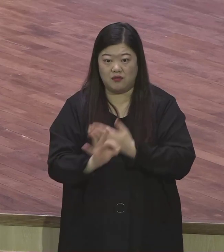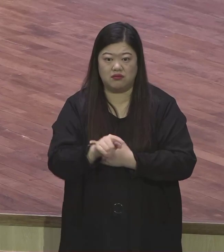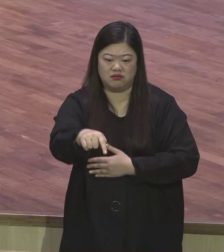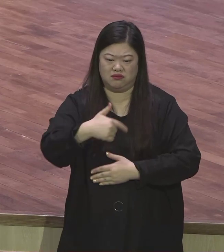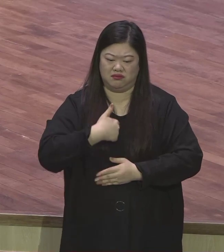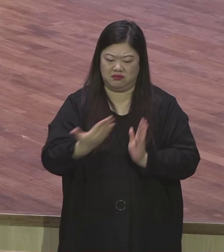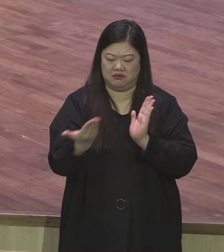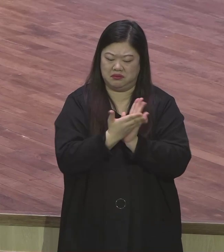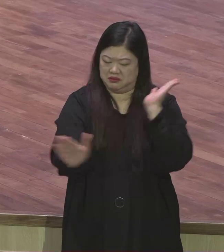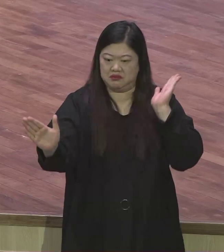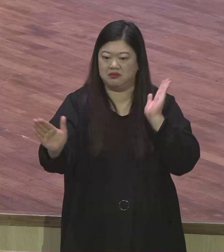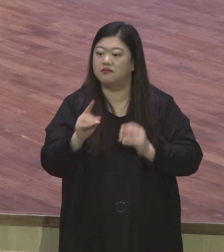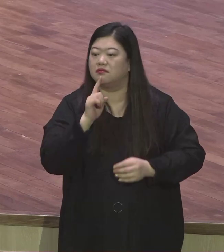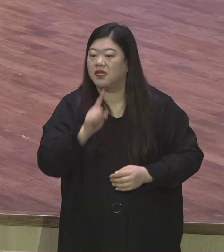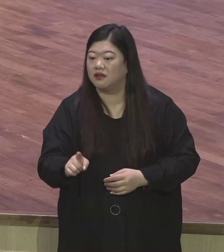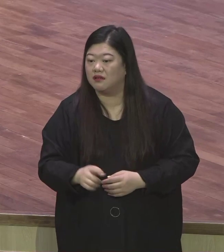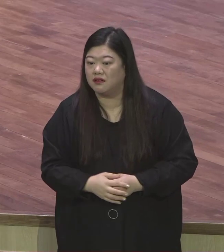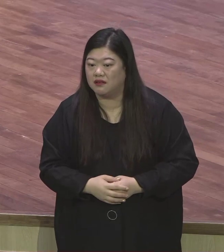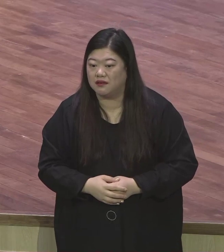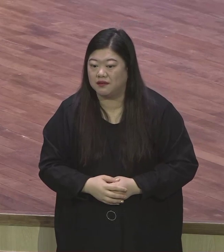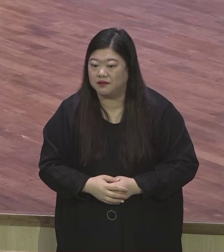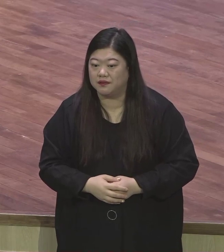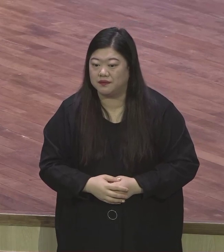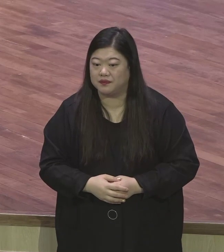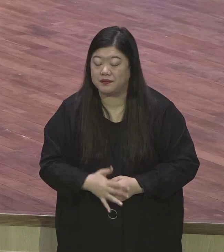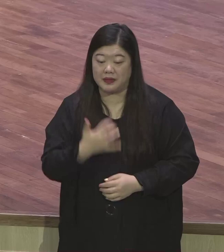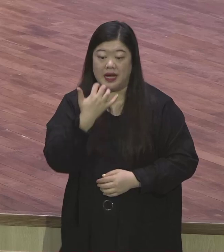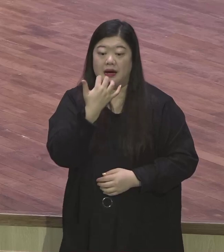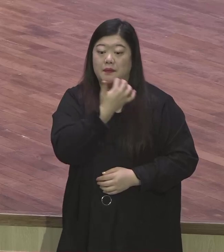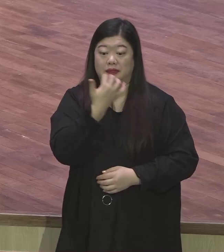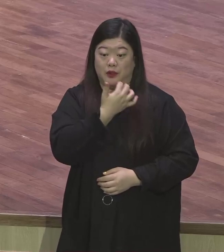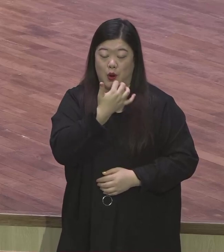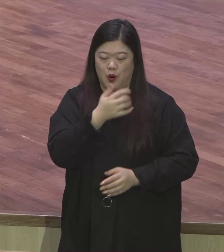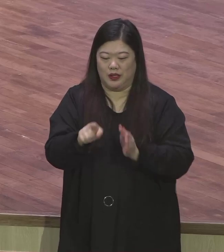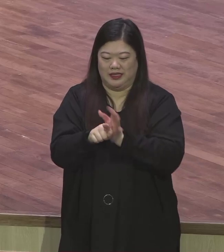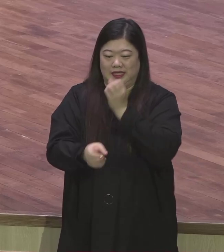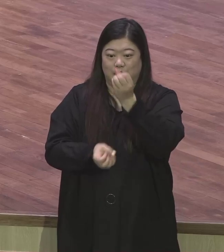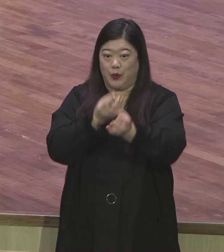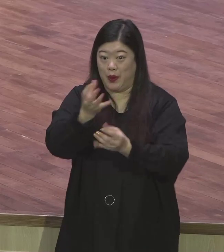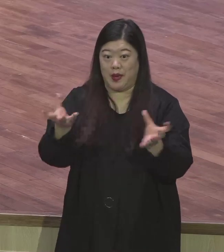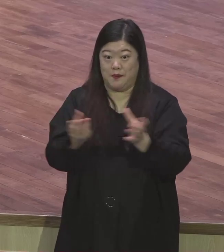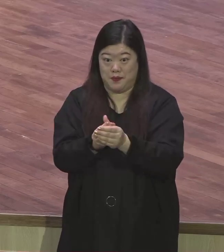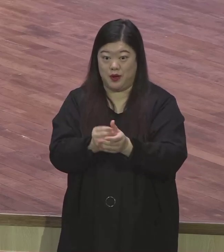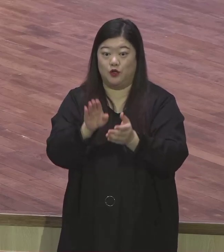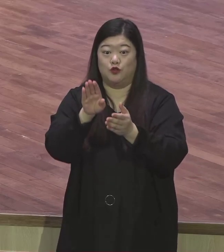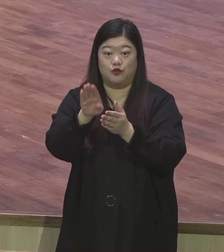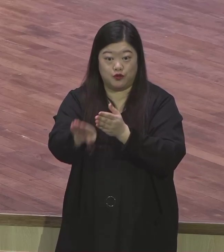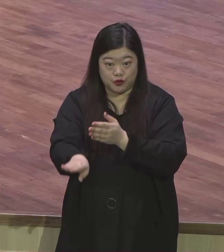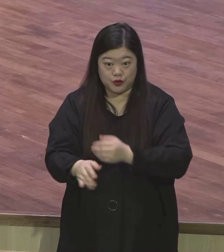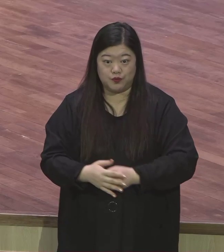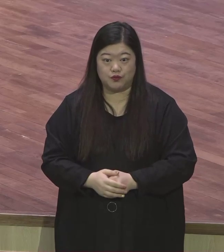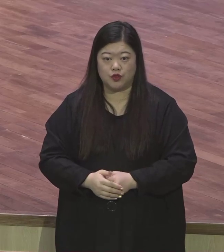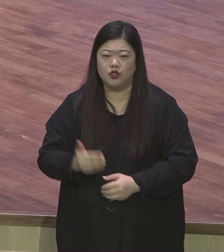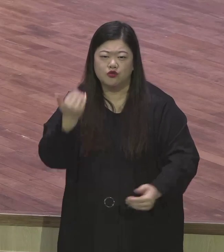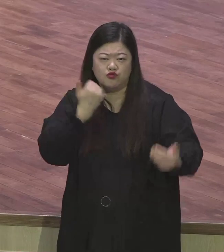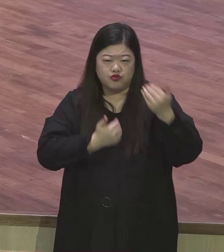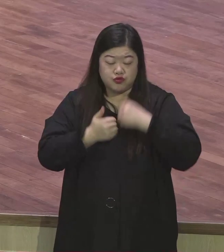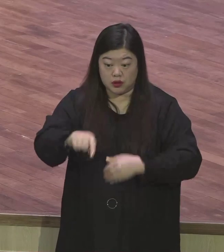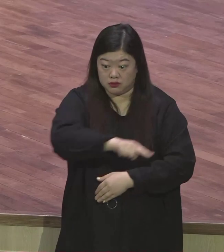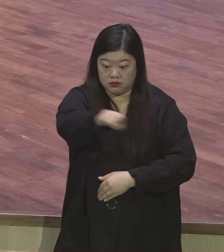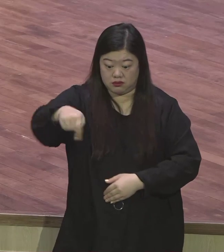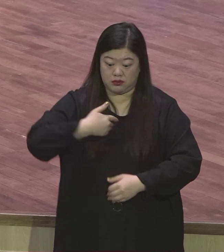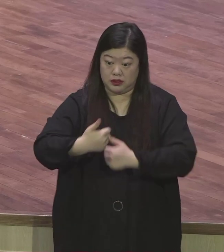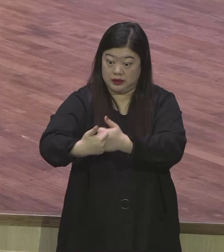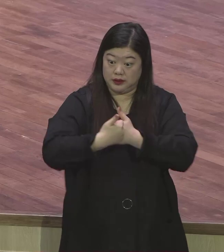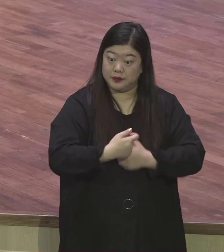아니하니라고 말씀하셨습니다. 베드로의 신앙 고백 이후에도 같은 말씀을 하셨습니다. 누구든지 나를